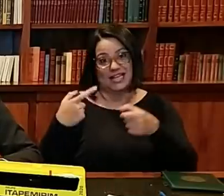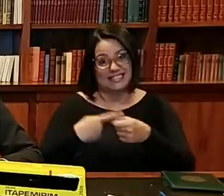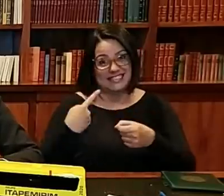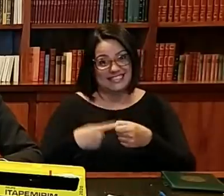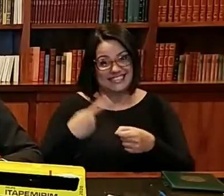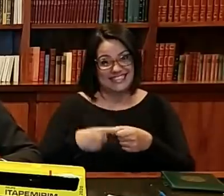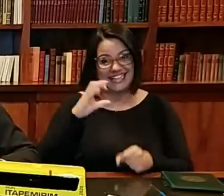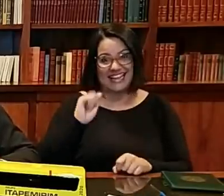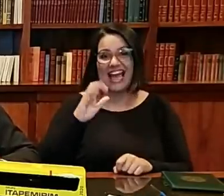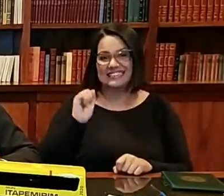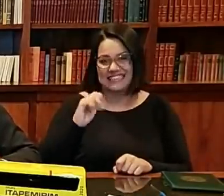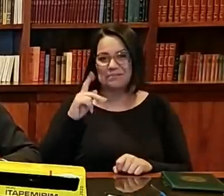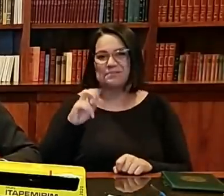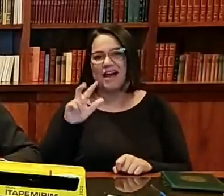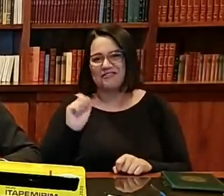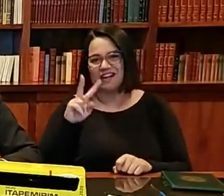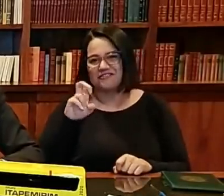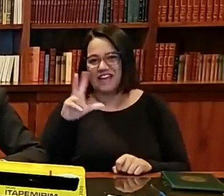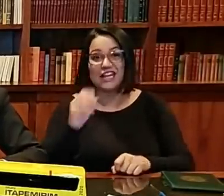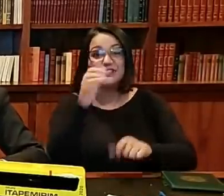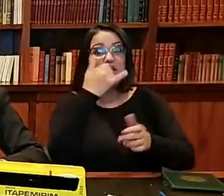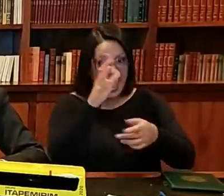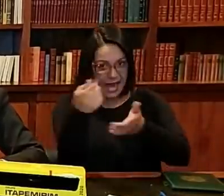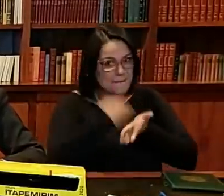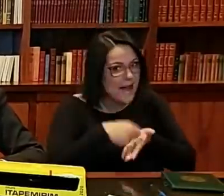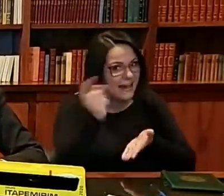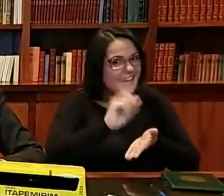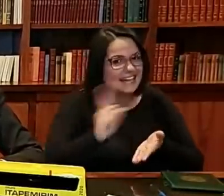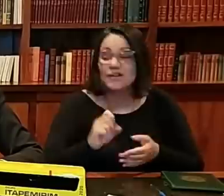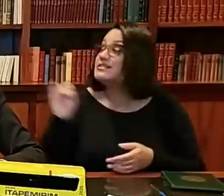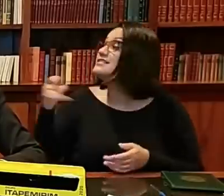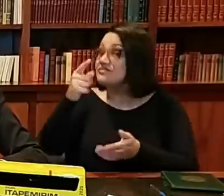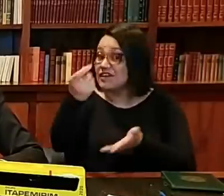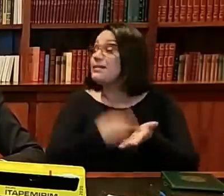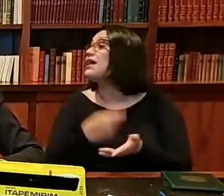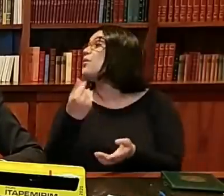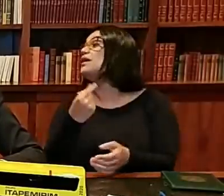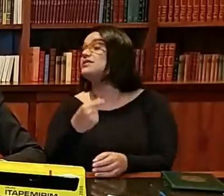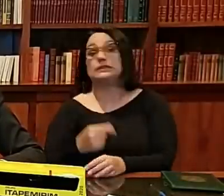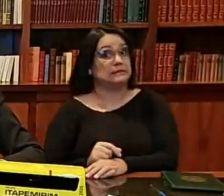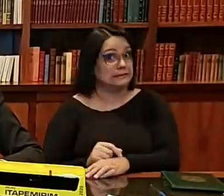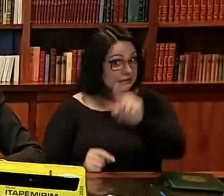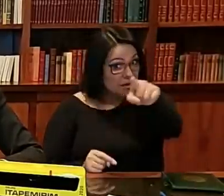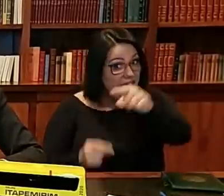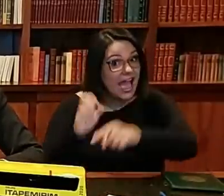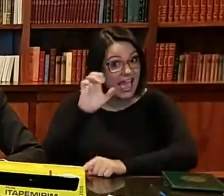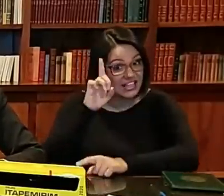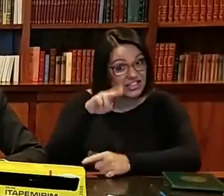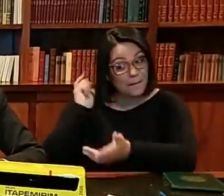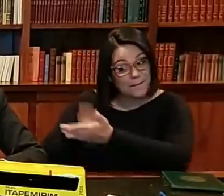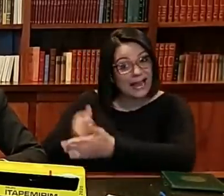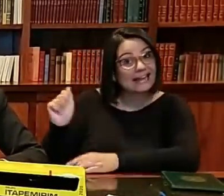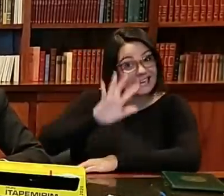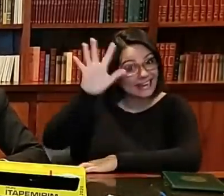cobrando o comercial, não. Se tivesse cobrado, você teria que pagar quanto? Ixi, a Edna teria que pagar quanto aí? Pensei, muito caro. Muito caro. Né? Mas o bom